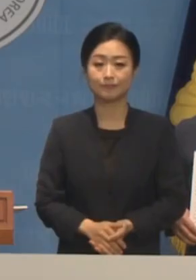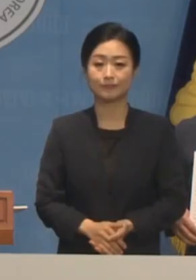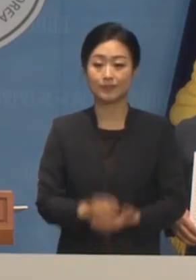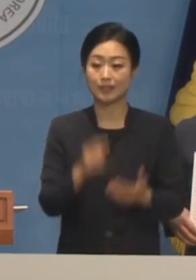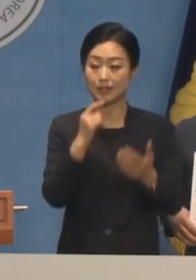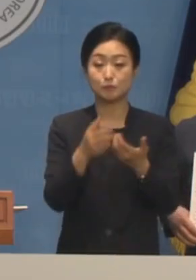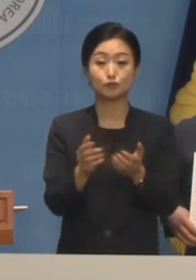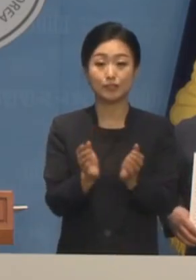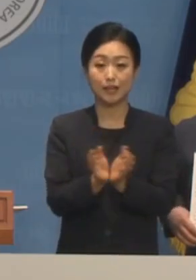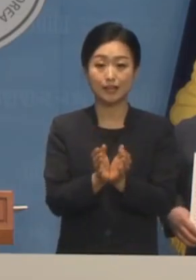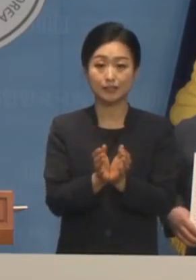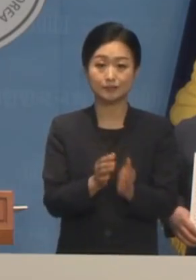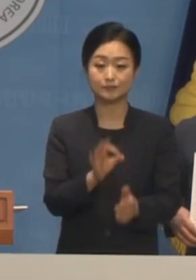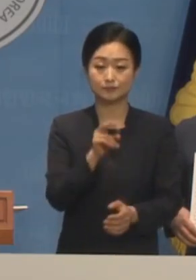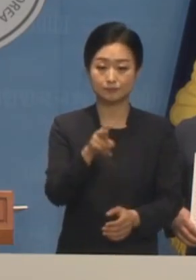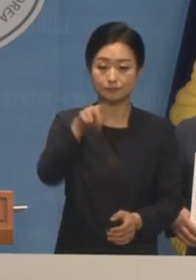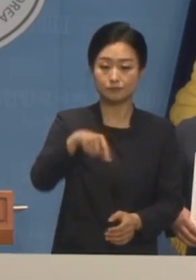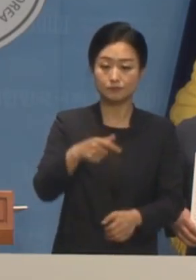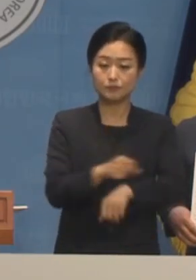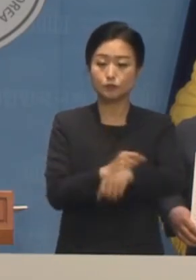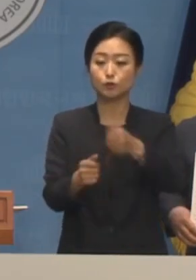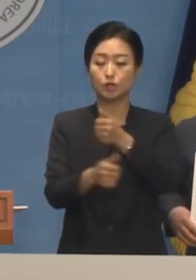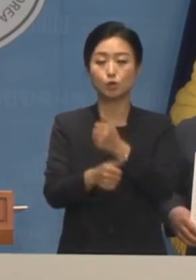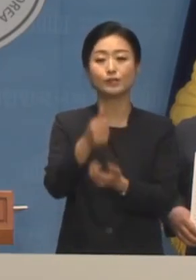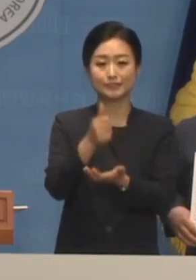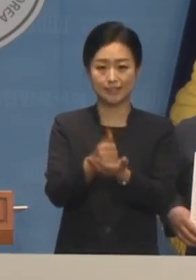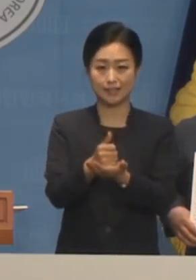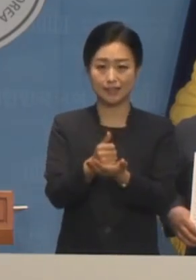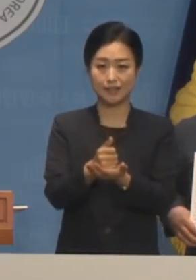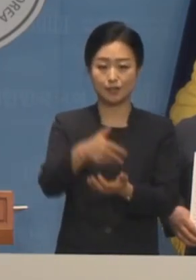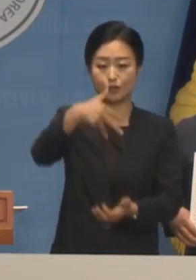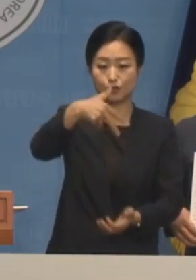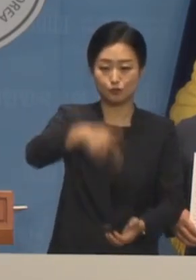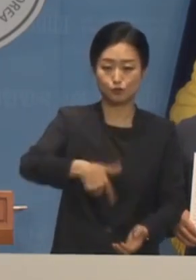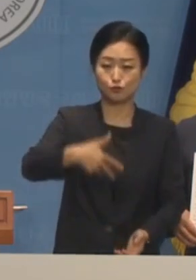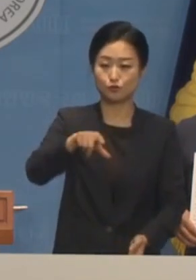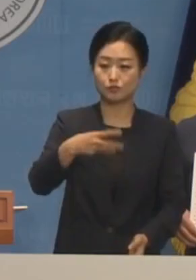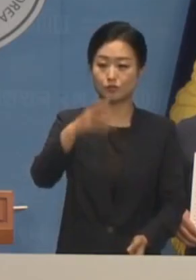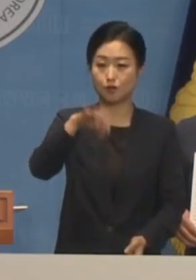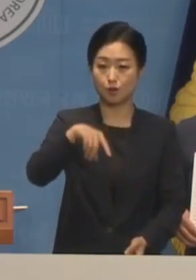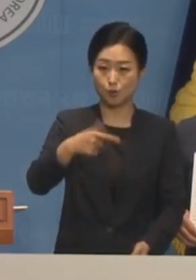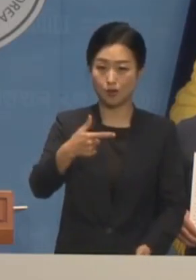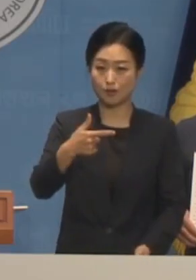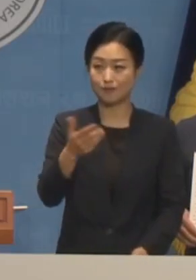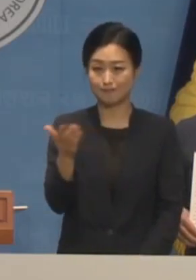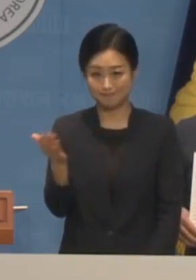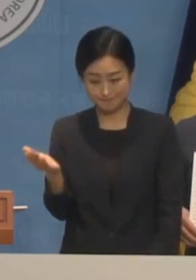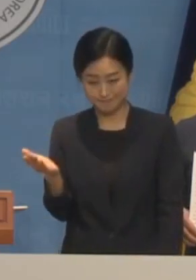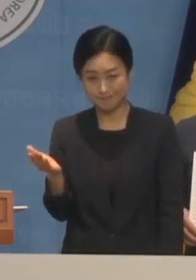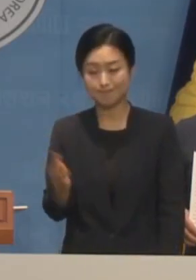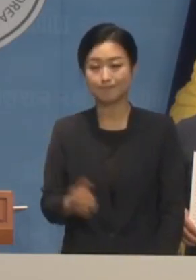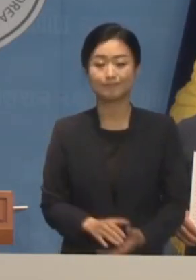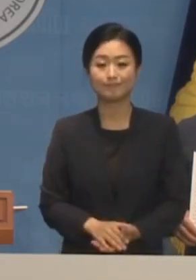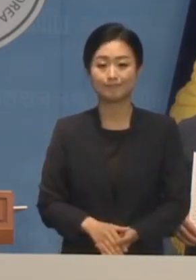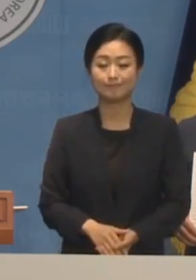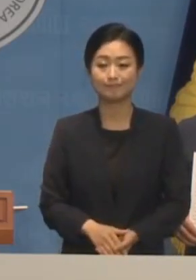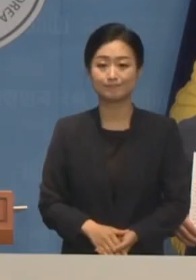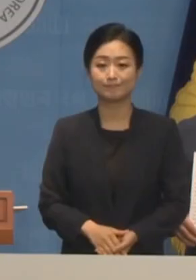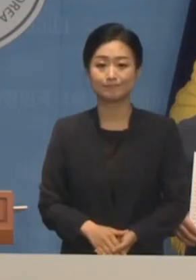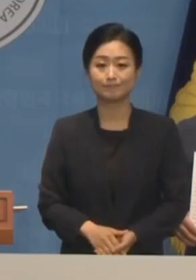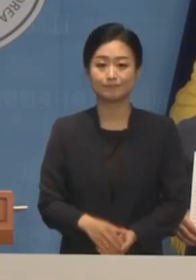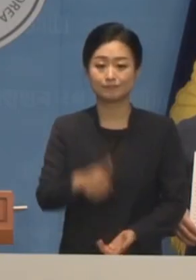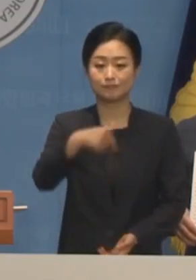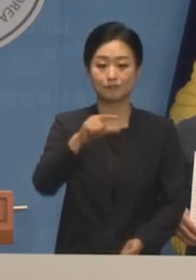민주당 여순 특이 원장님이신 주철현 위원장님 오셨습니다 예 다음으로